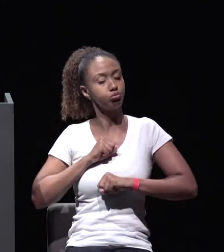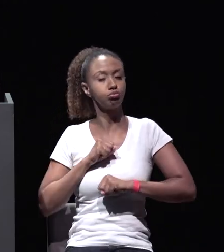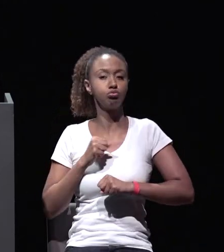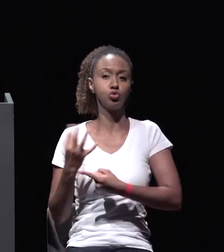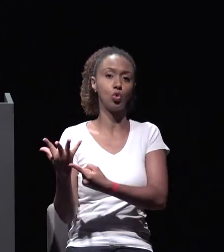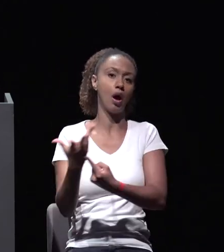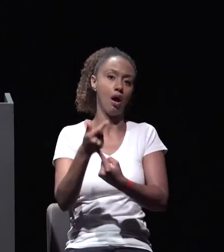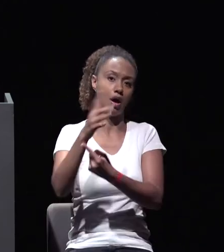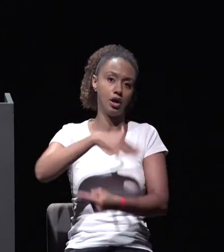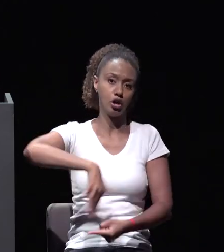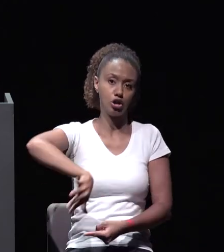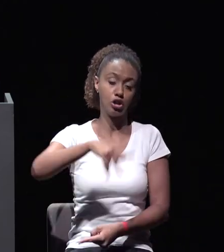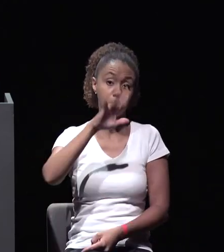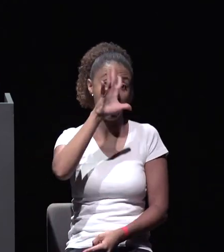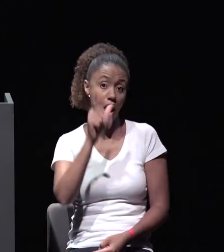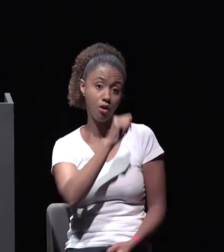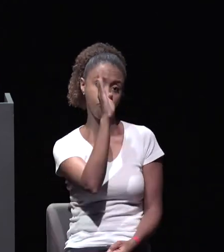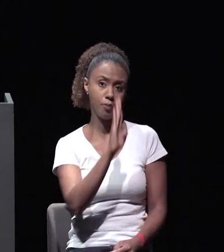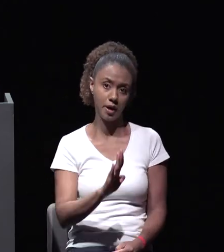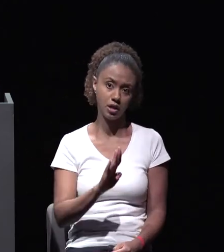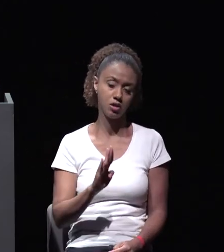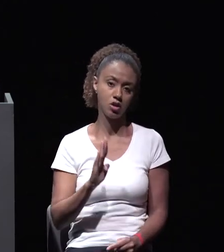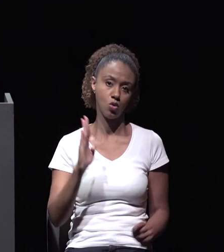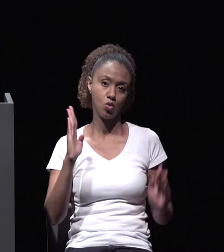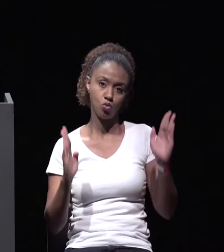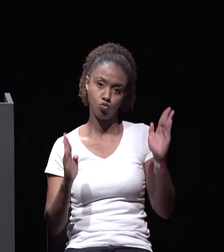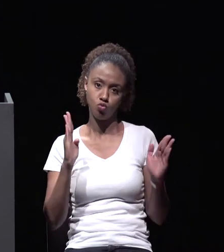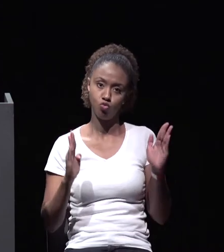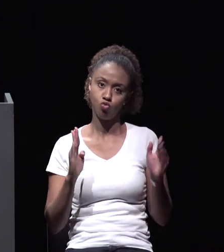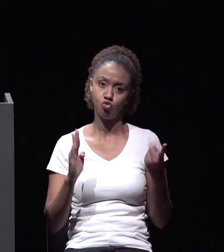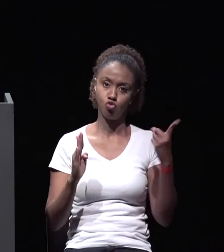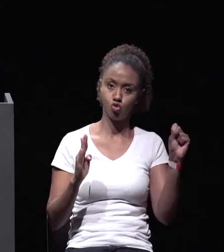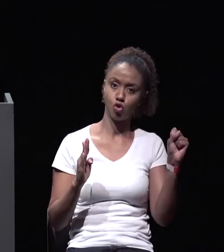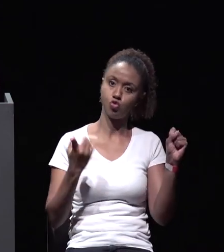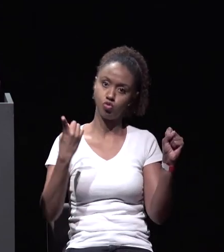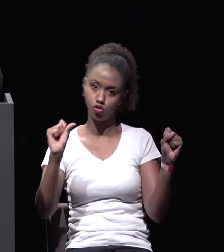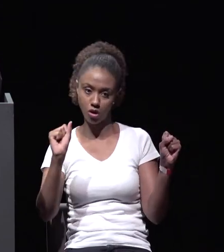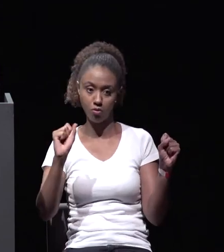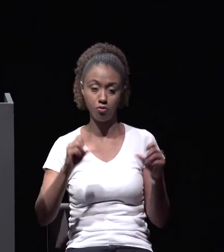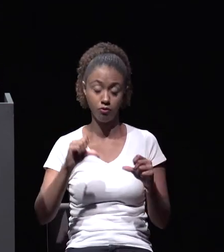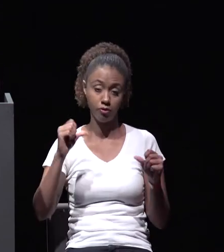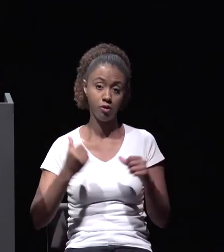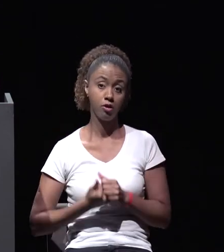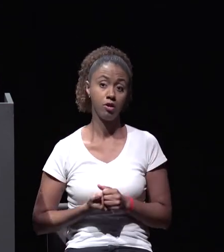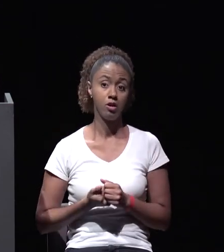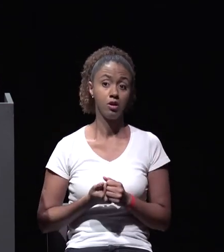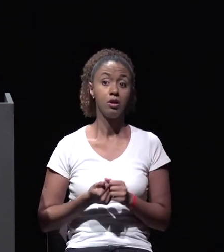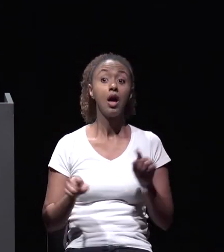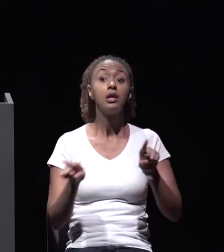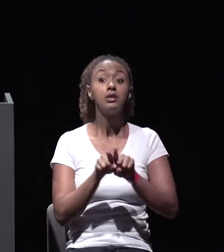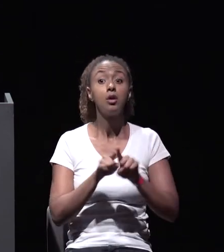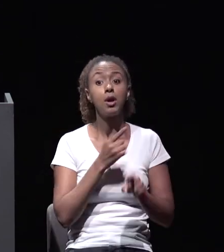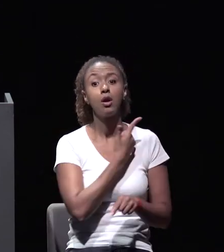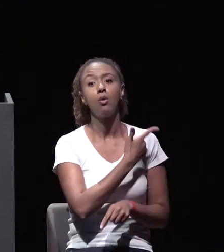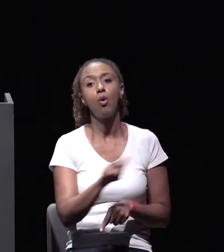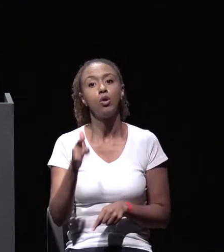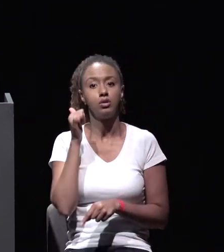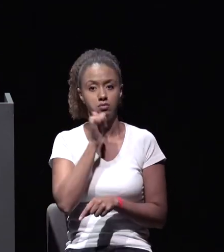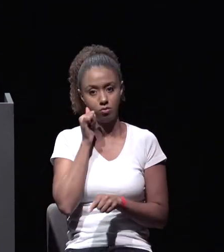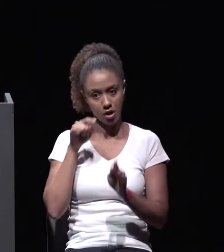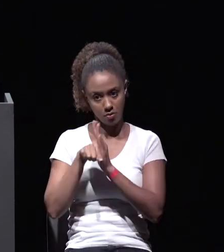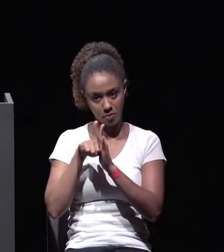dos artistas afro brasileiros no 18 e 19 tá então ainda destacar um trabalho de uma outra pesquisadora